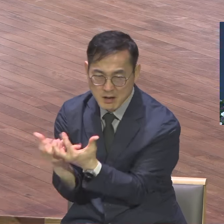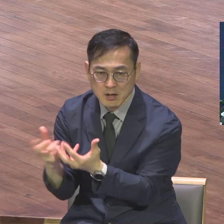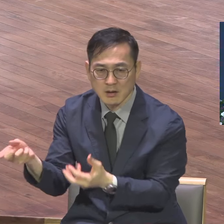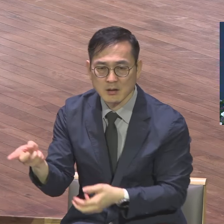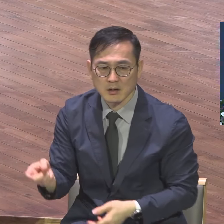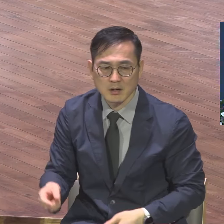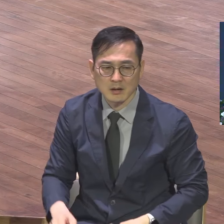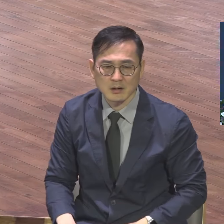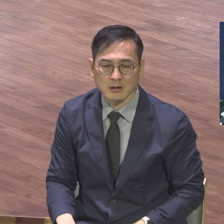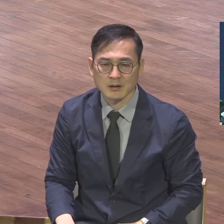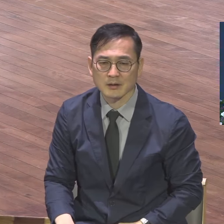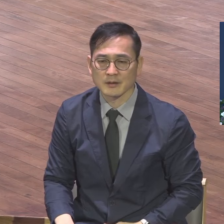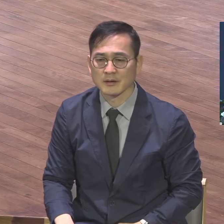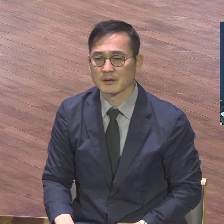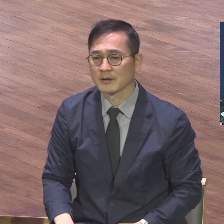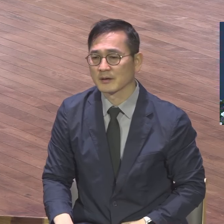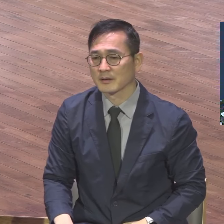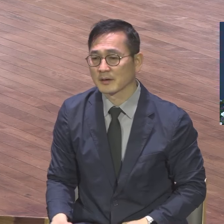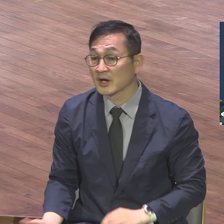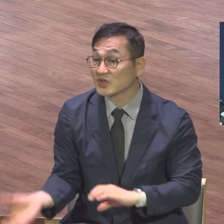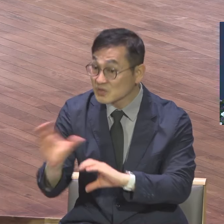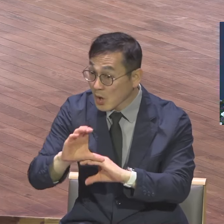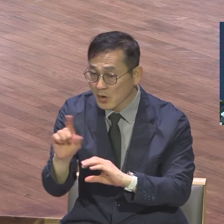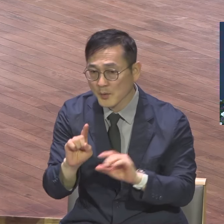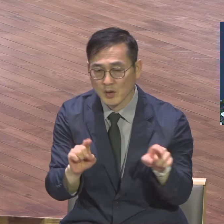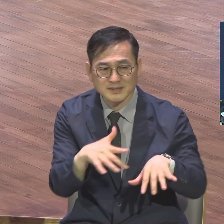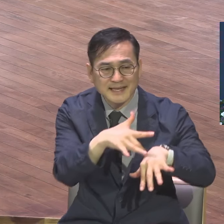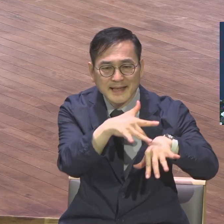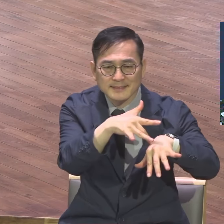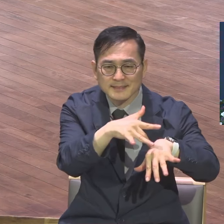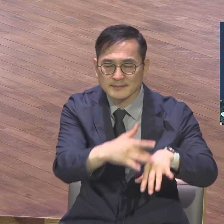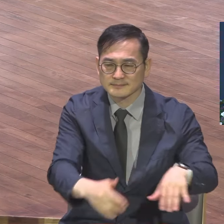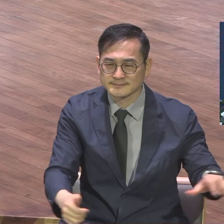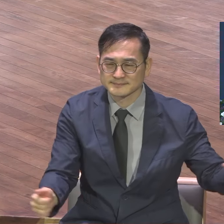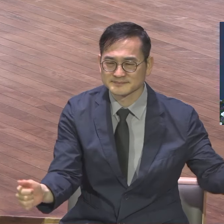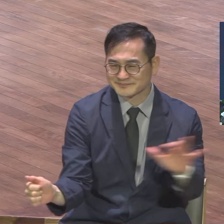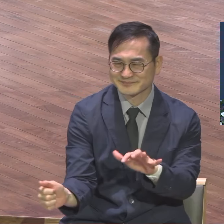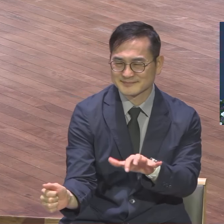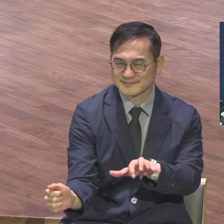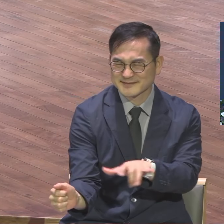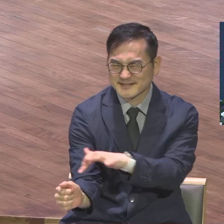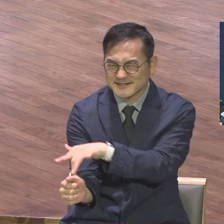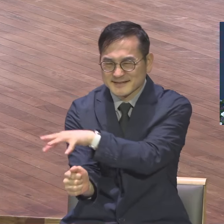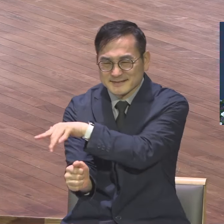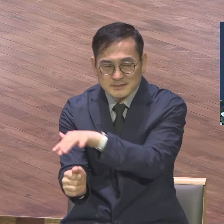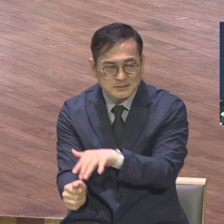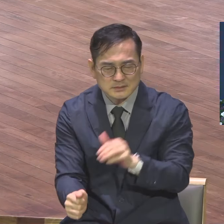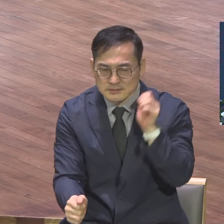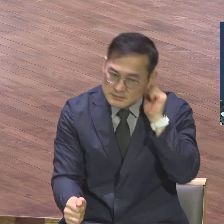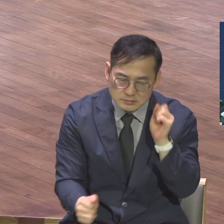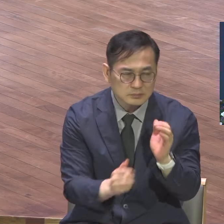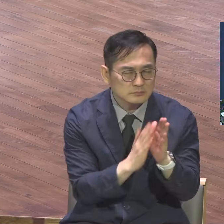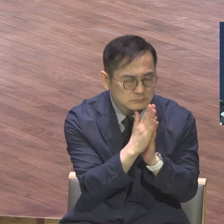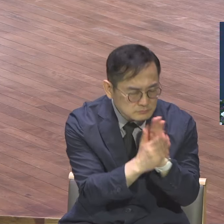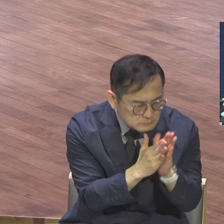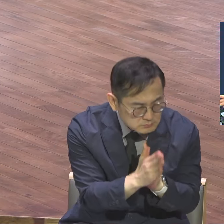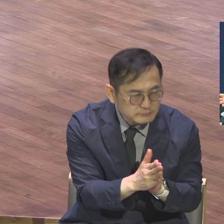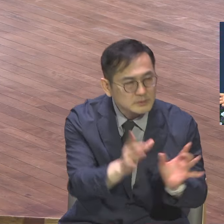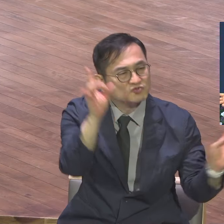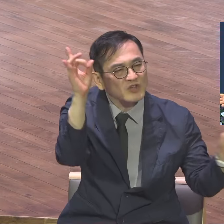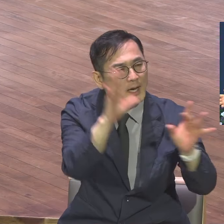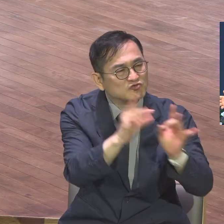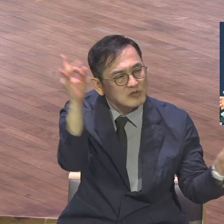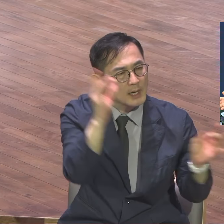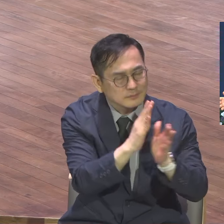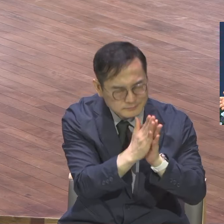그 정도가 아니라 이제는 마귀 종로를 마귀가 좋아하는 것, 우상 숭배하고 그러다가 영원한